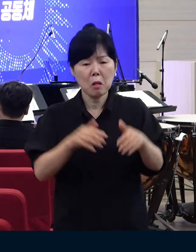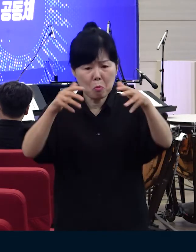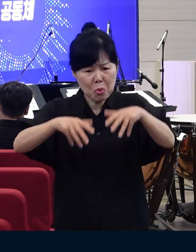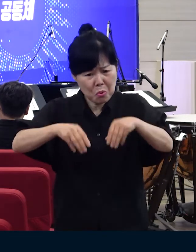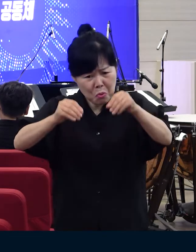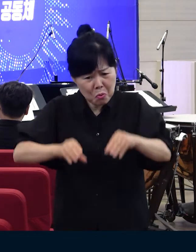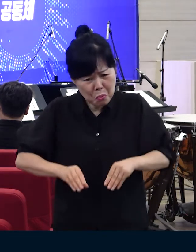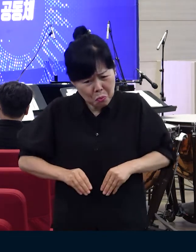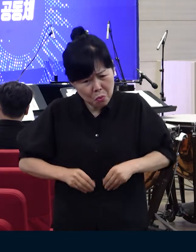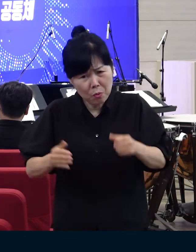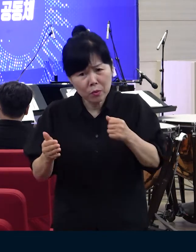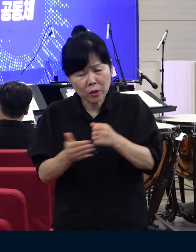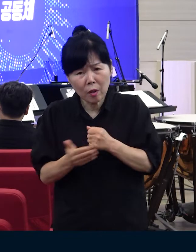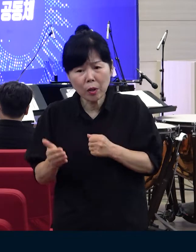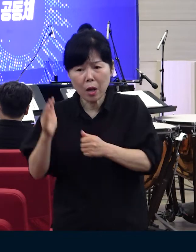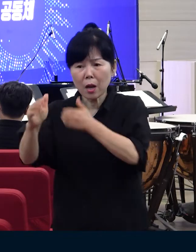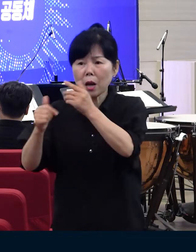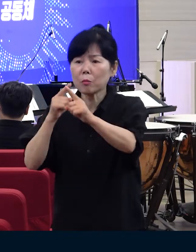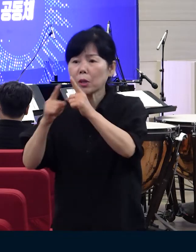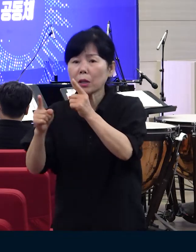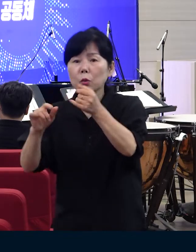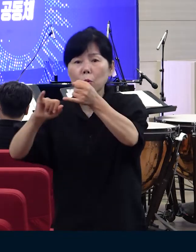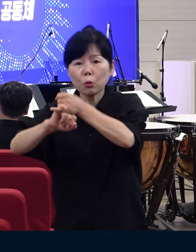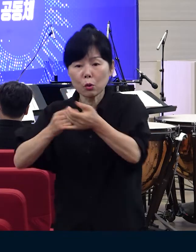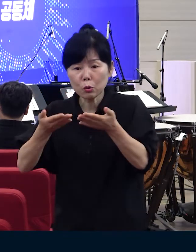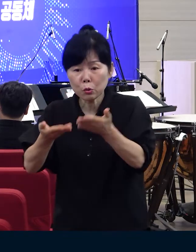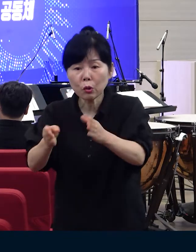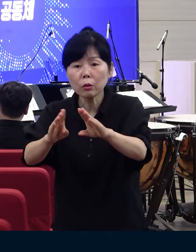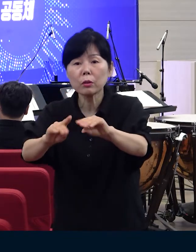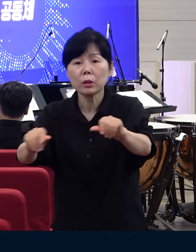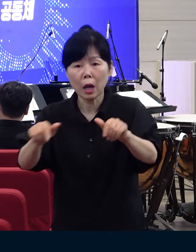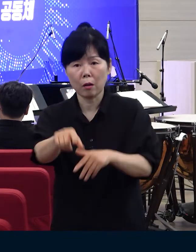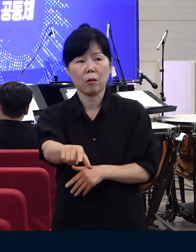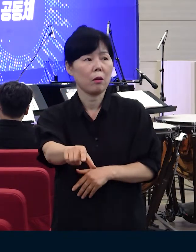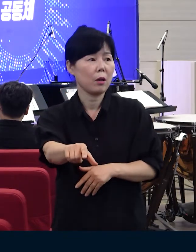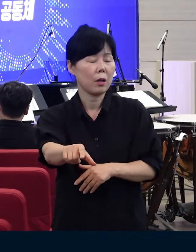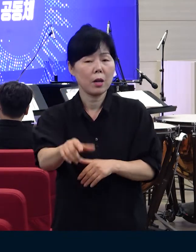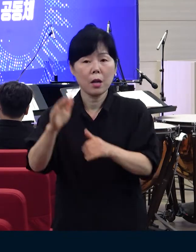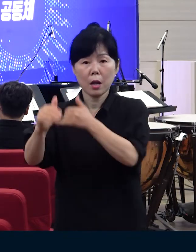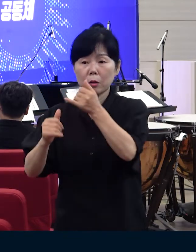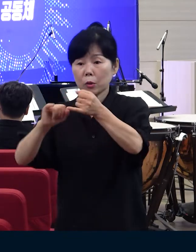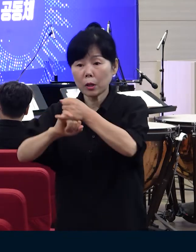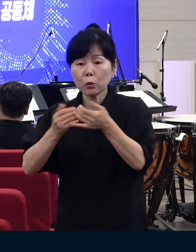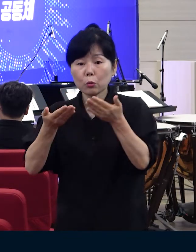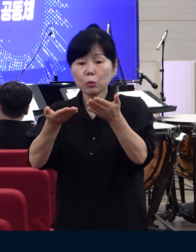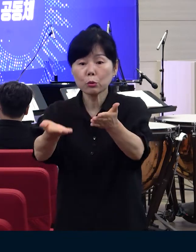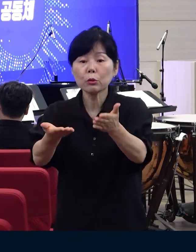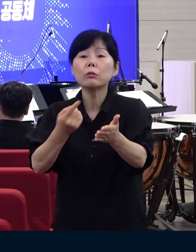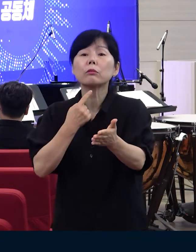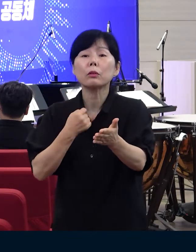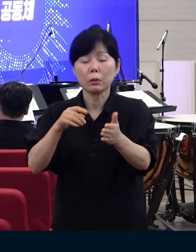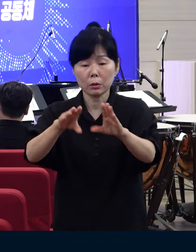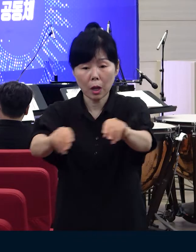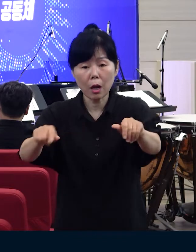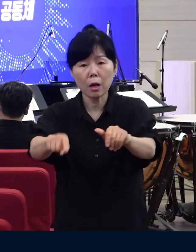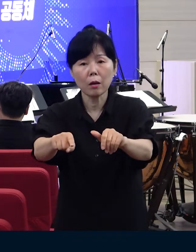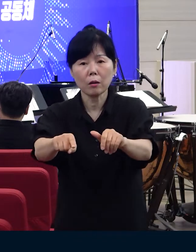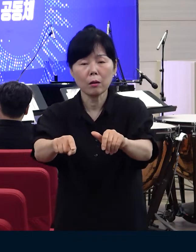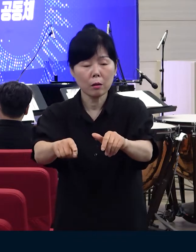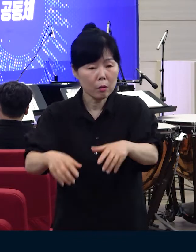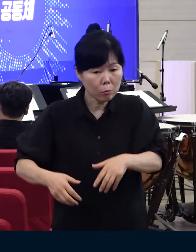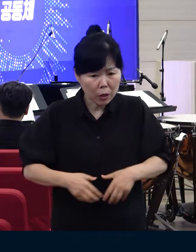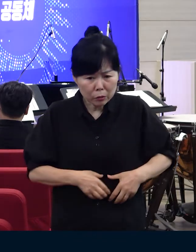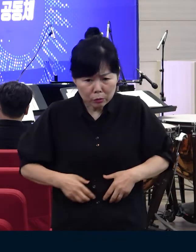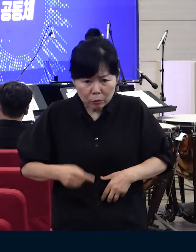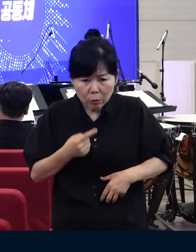앞에서 하나님이 그 약속으로 주신 땅, 언약으로 주신 땅을 주저없이